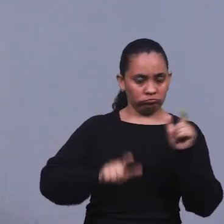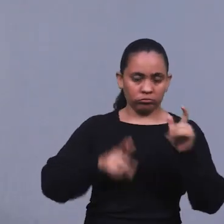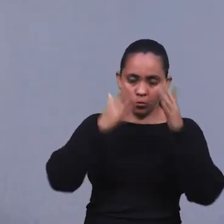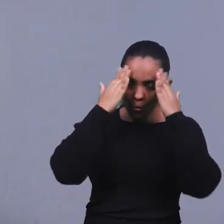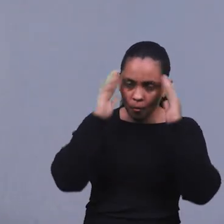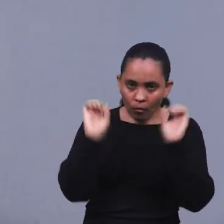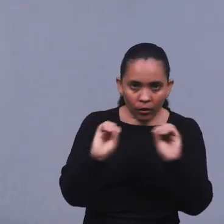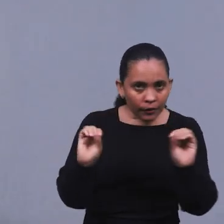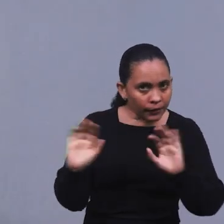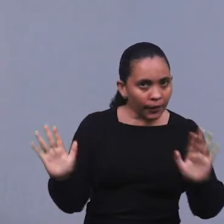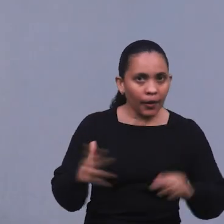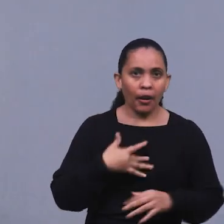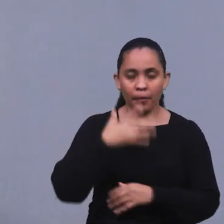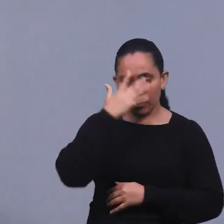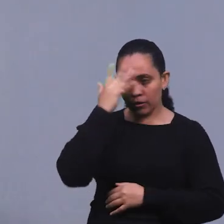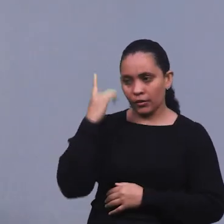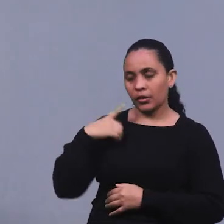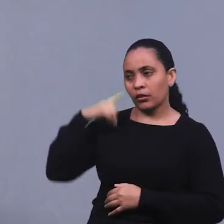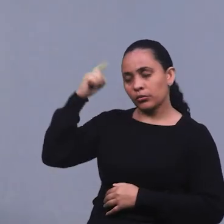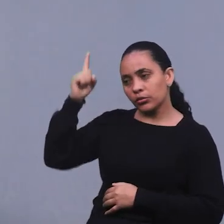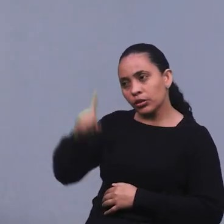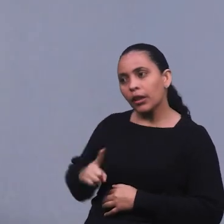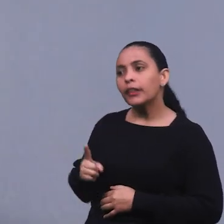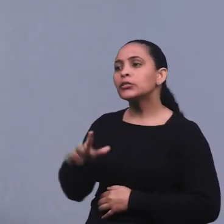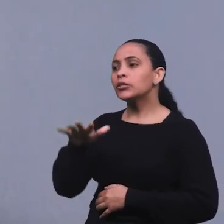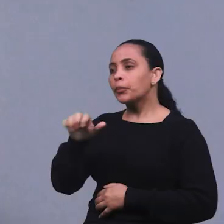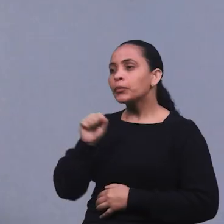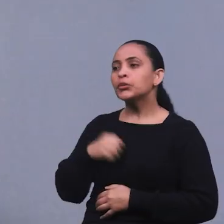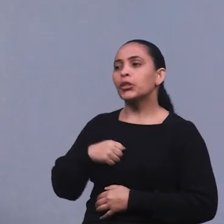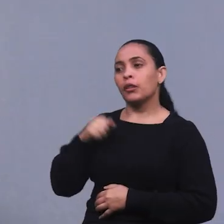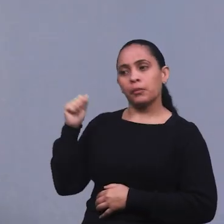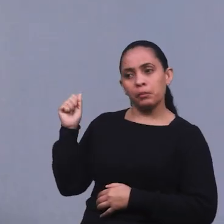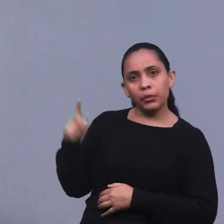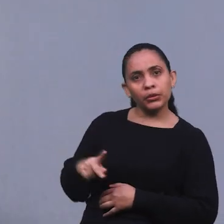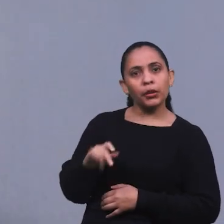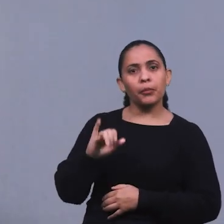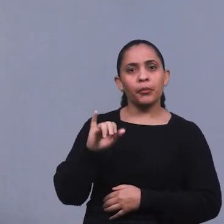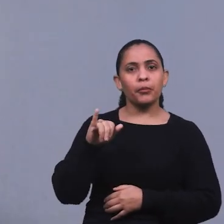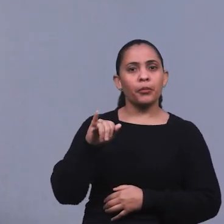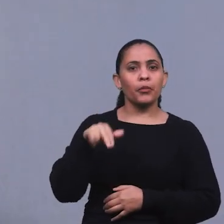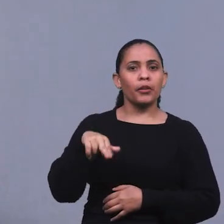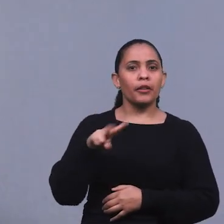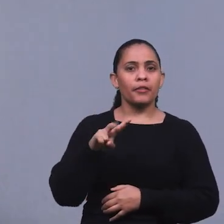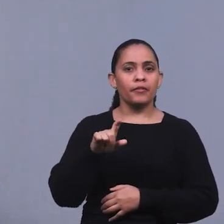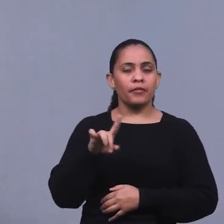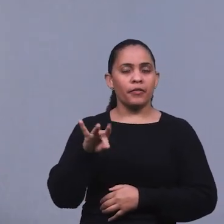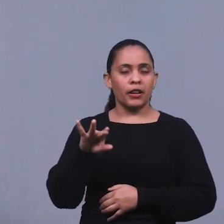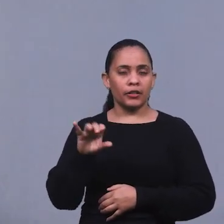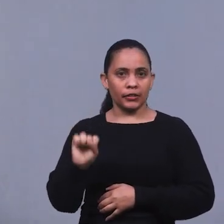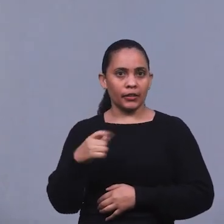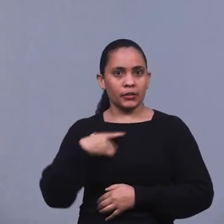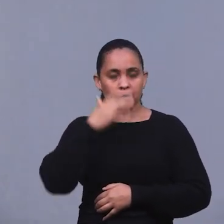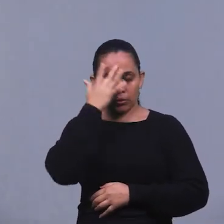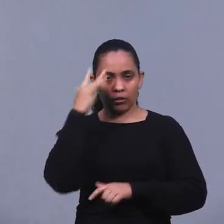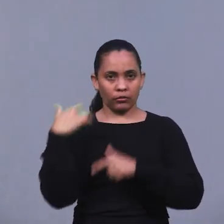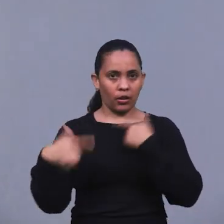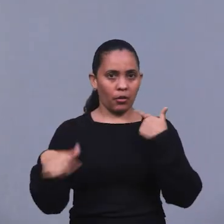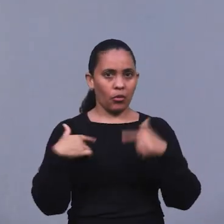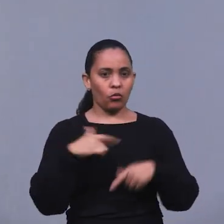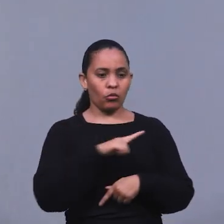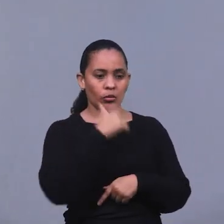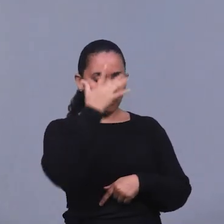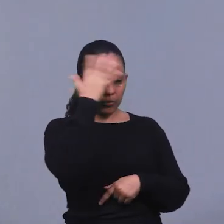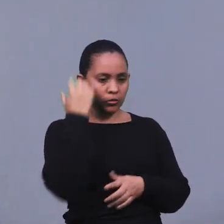gente deseja, né, a pessoa vai ter direito de requerer a aposentadoria por invalidez. Isso vale tanto para quem trabalha, como para